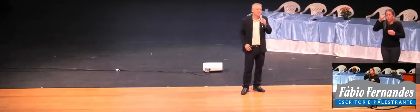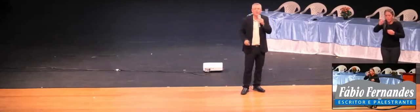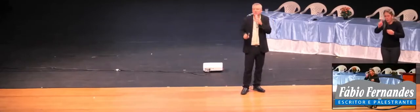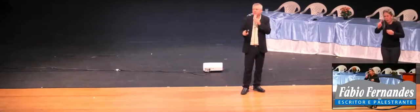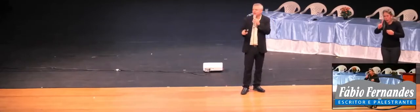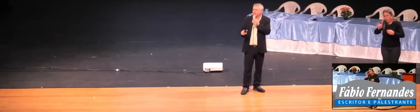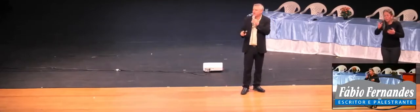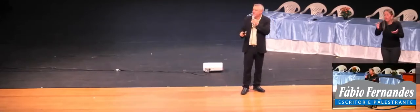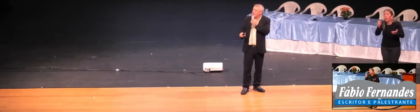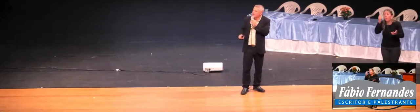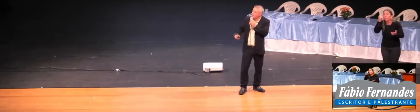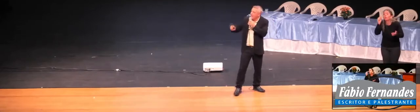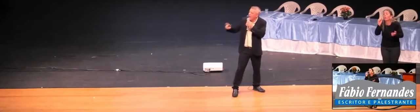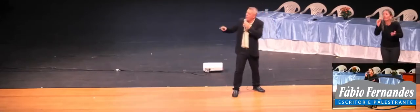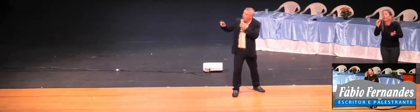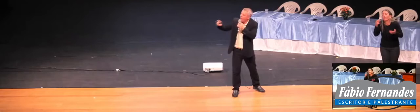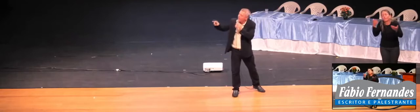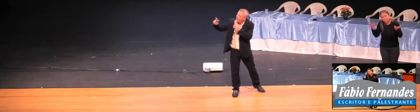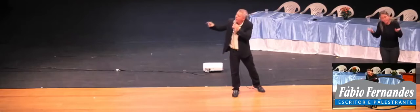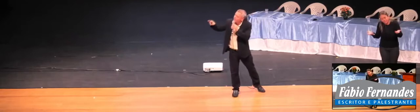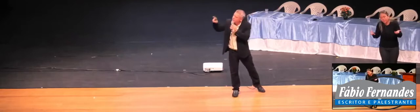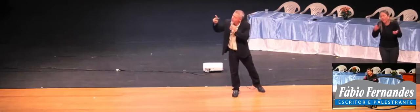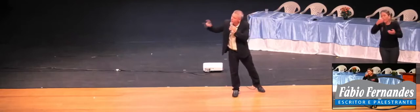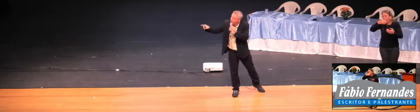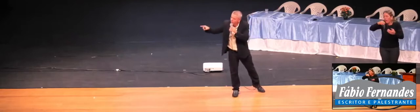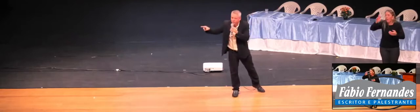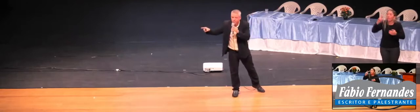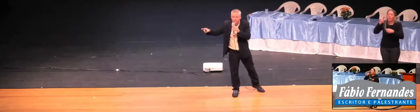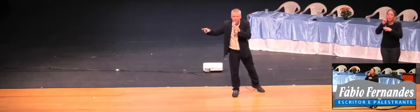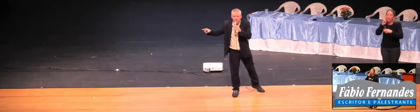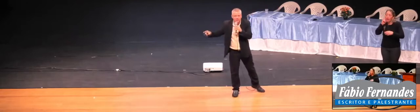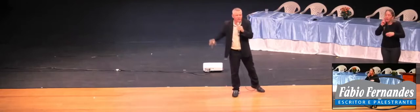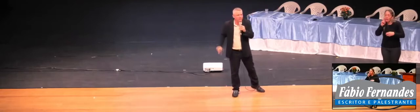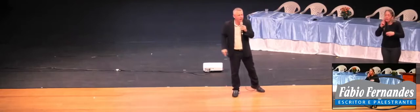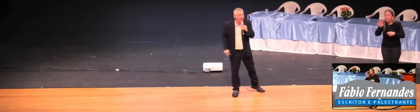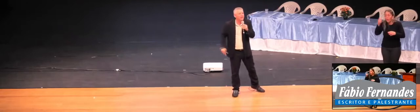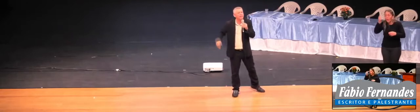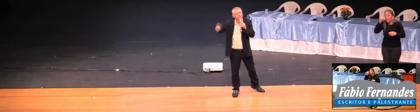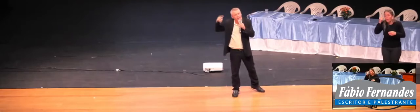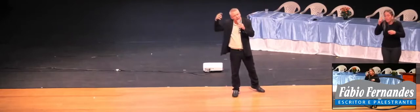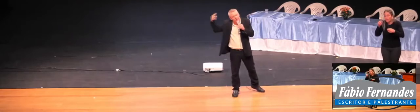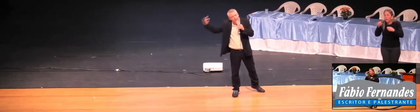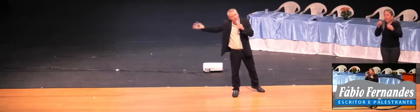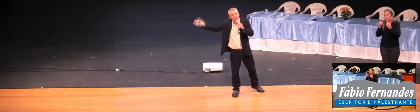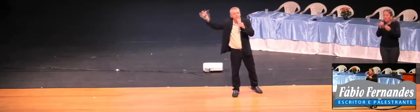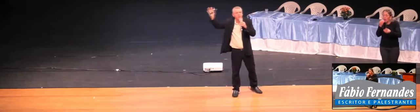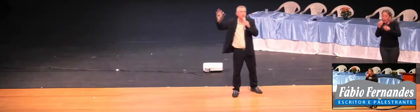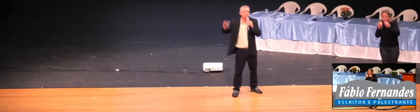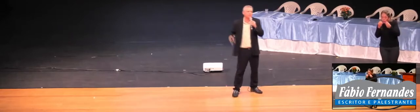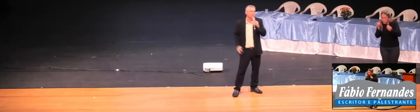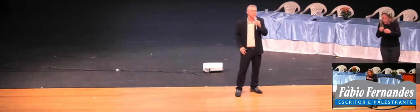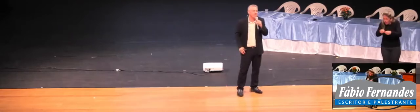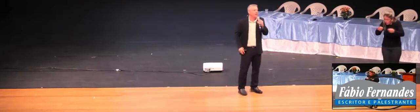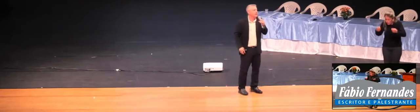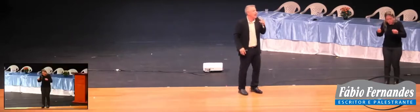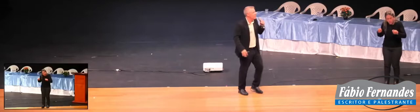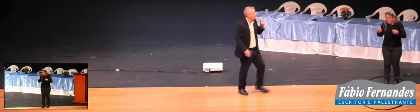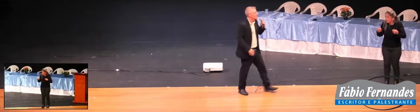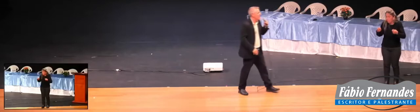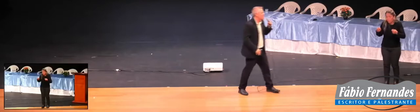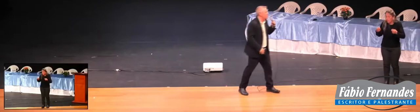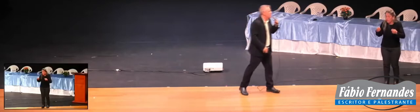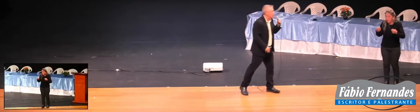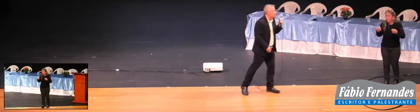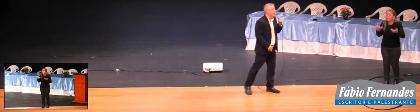Então, quando você fala assim, não abre a caixa de bombom. O ele vai? Vai lá, está aberto o bombom. Não